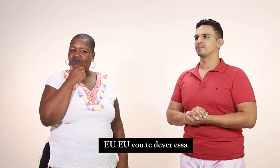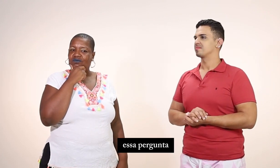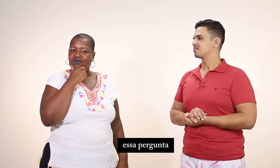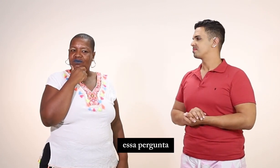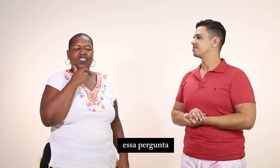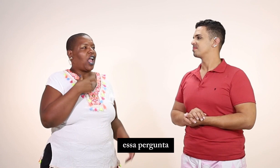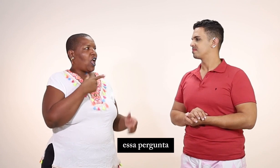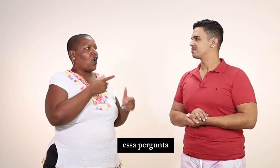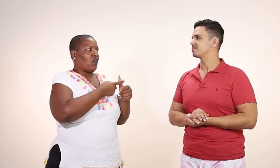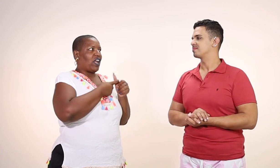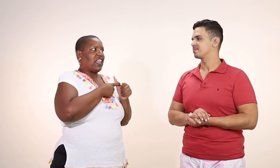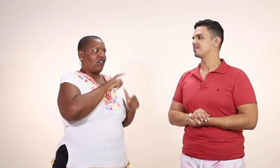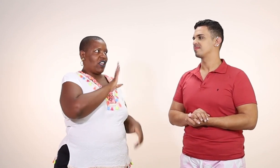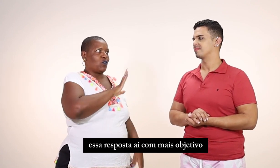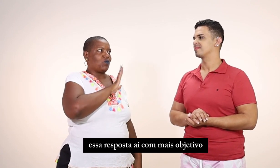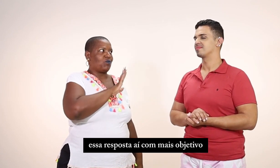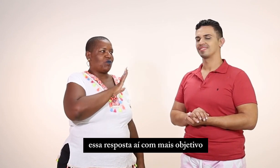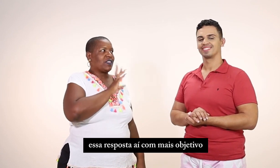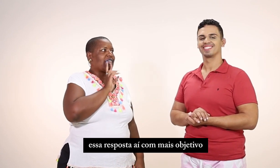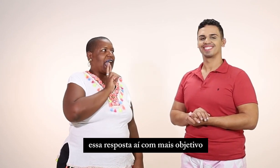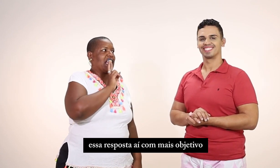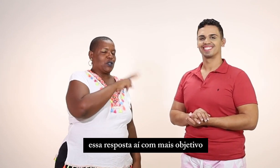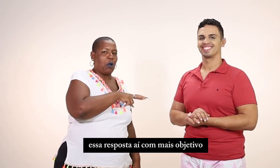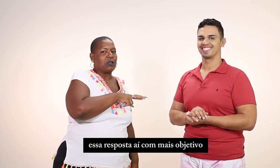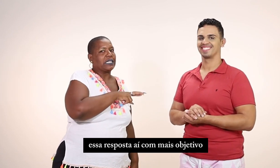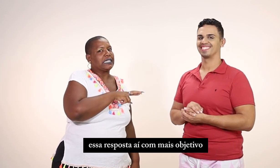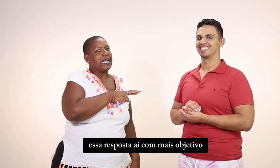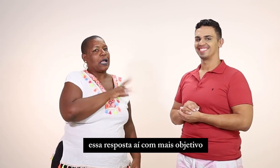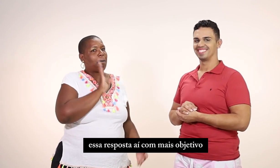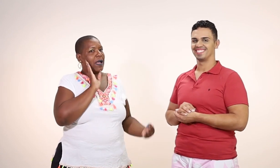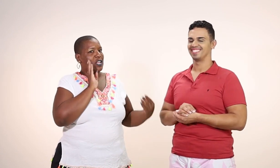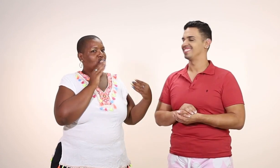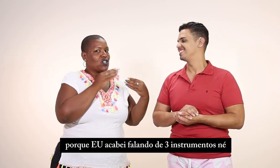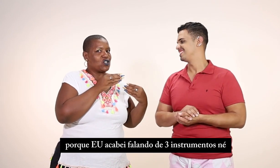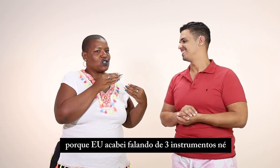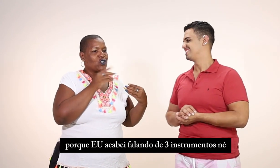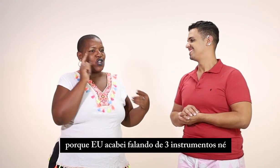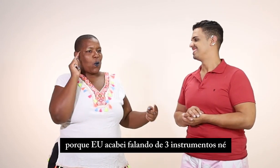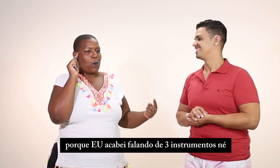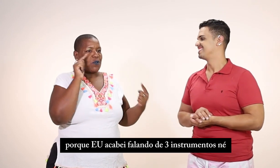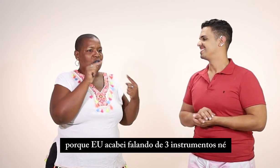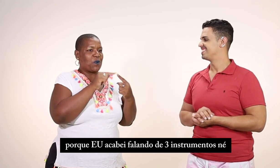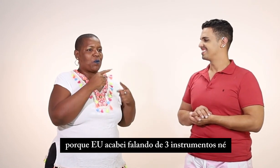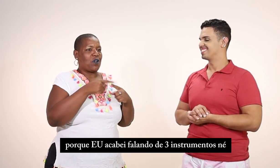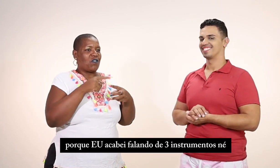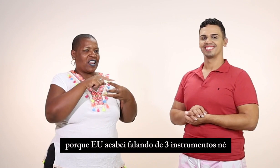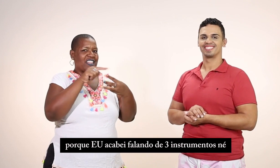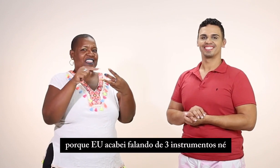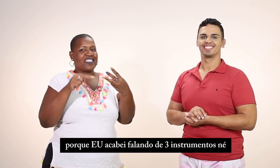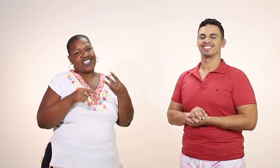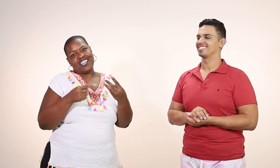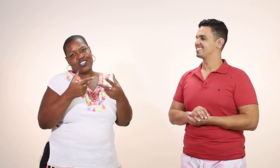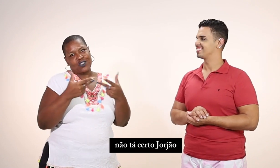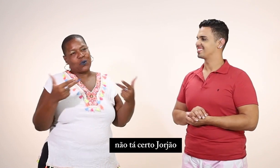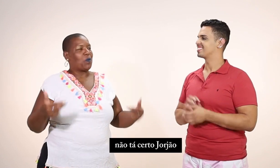essa pergunta, essa resposta aí mais objetiva, porque eu acabei falando de três instrumentos, né? Não, tá